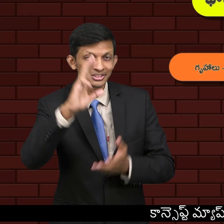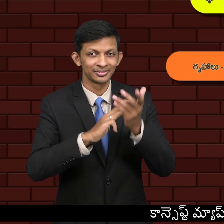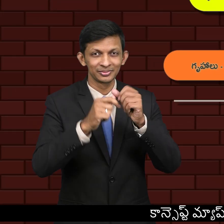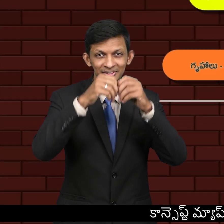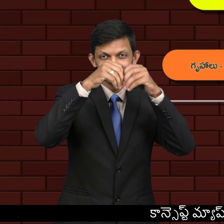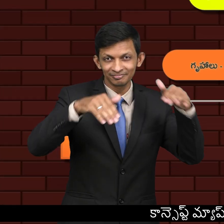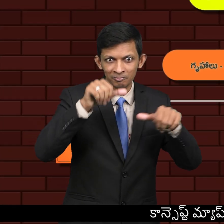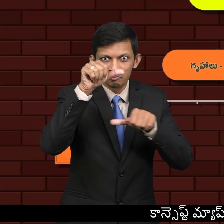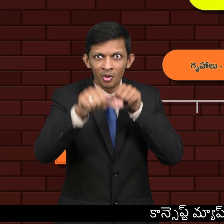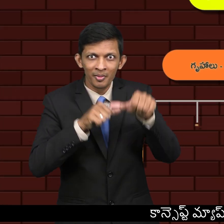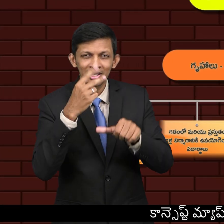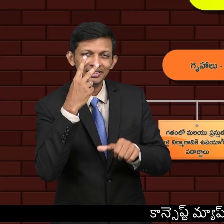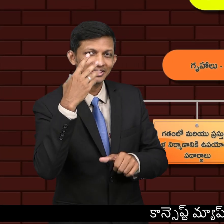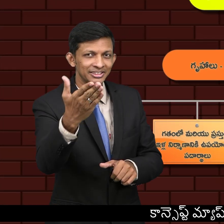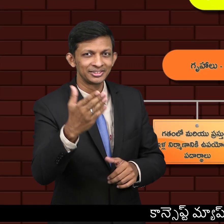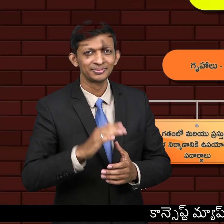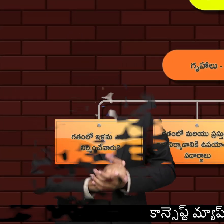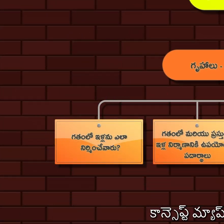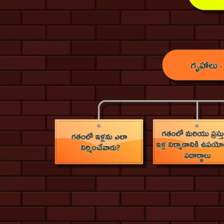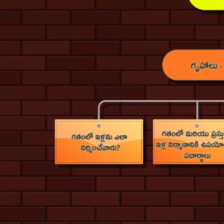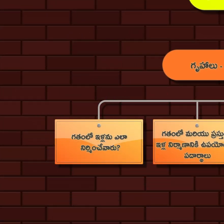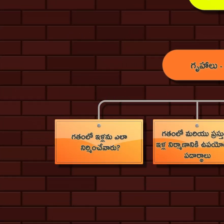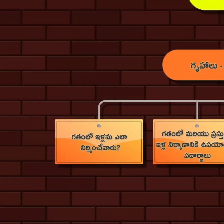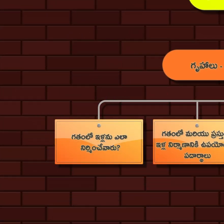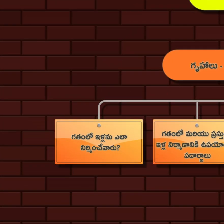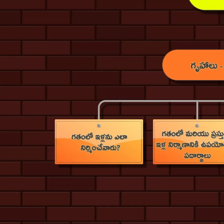కాన్సెప్ట్ మ్యాప్ ఇక్కడ ఇవ్వబడింది.